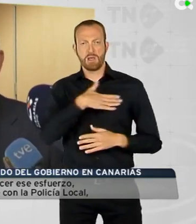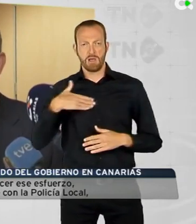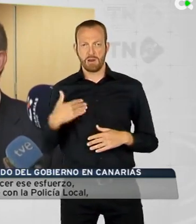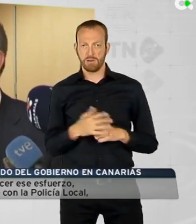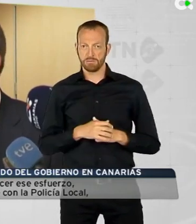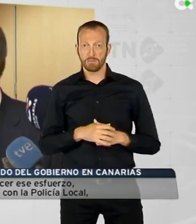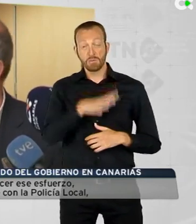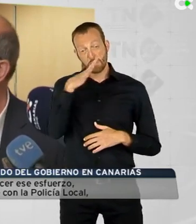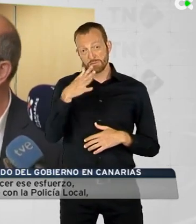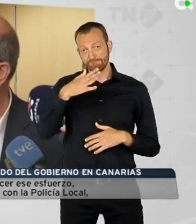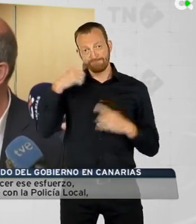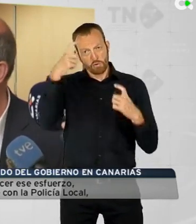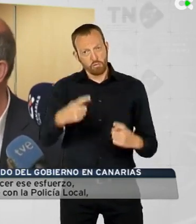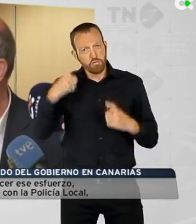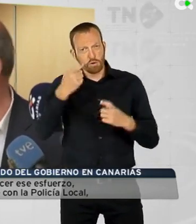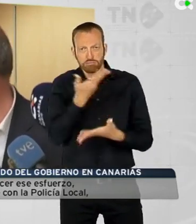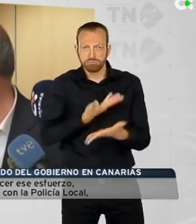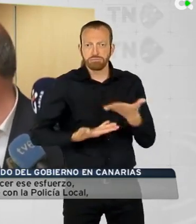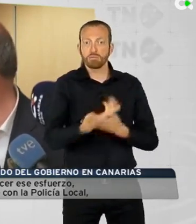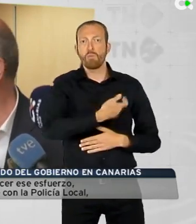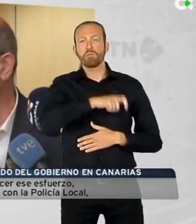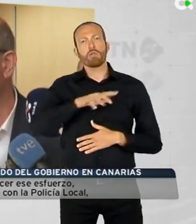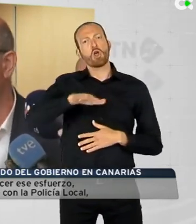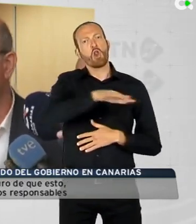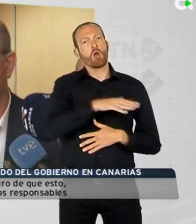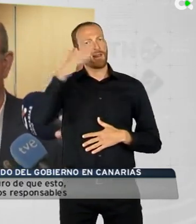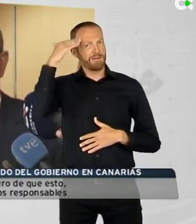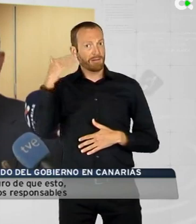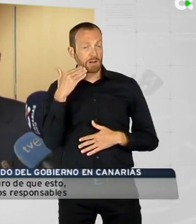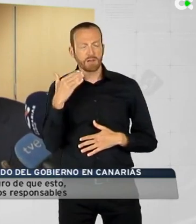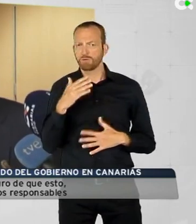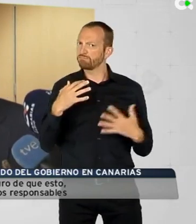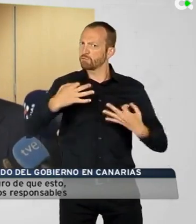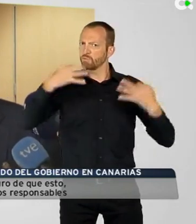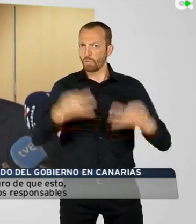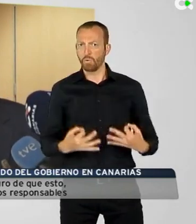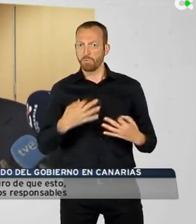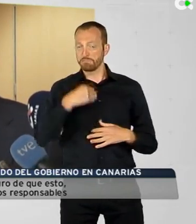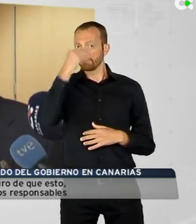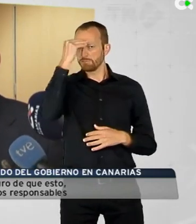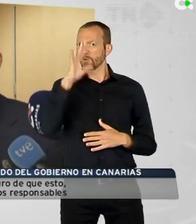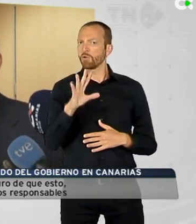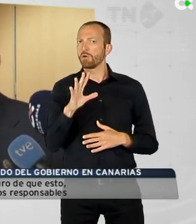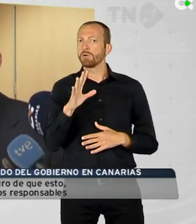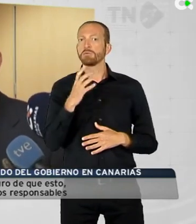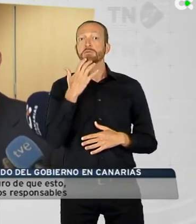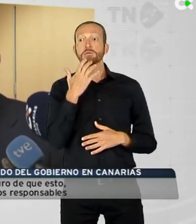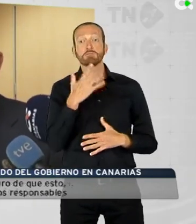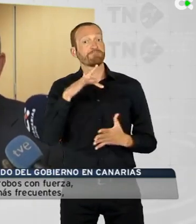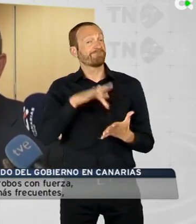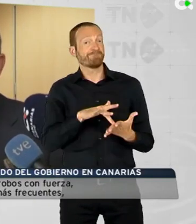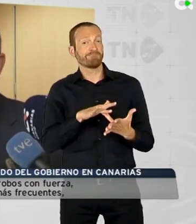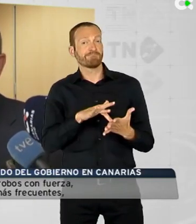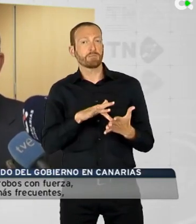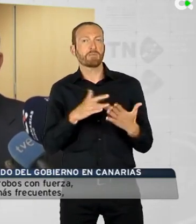de hacer ese esfuerzo coordinadamente con la policía local, y estoy seguro que esto, bueno, pues si hay algunos responsables